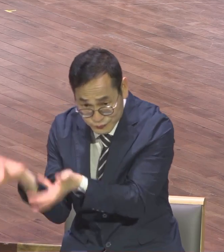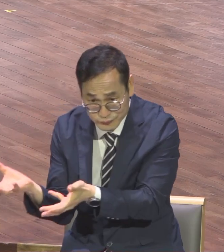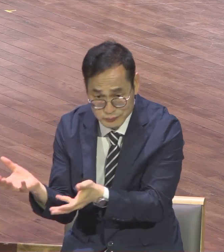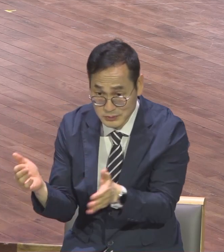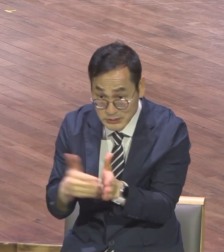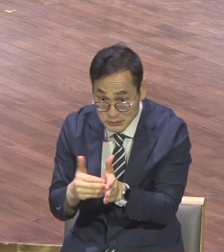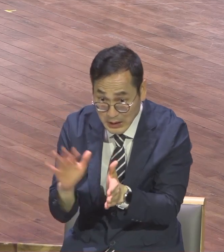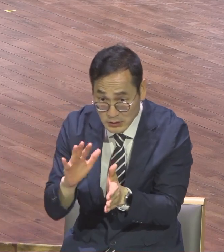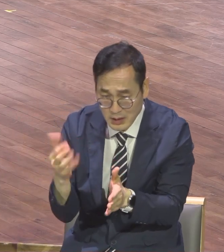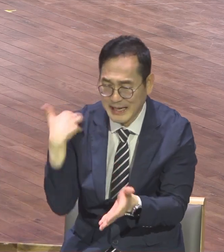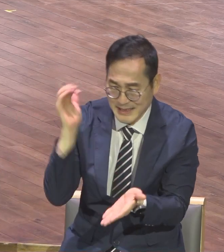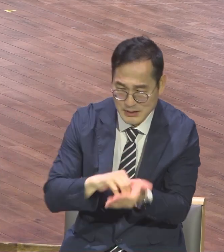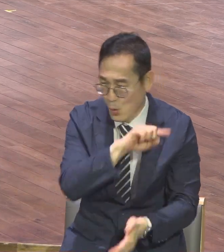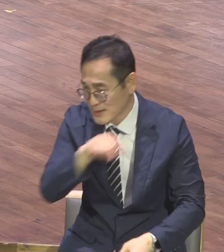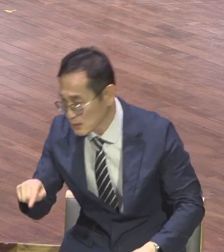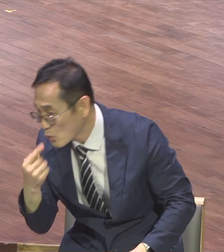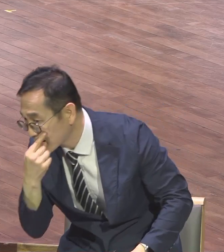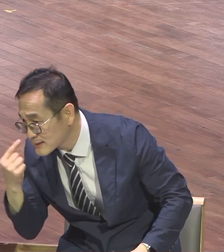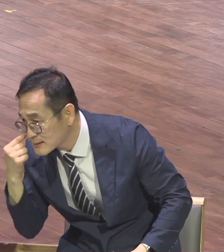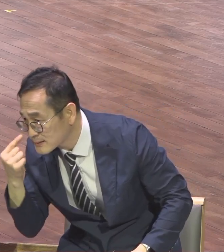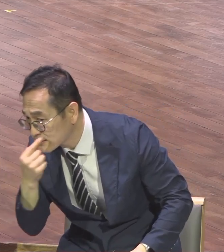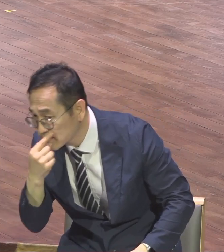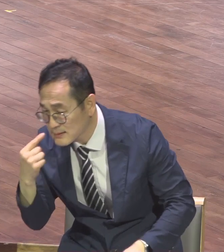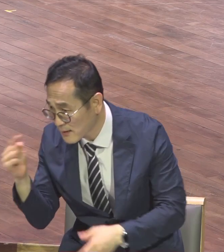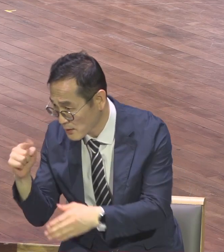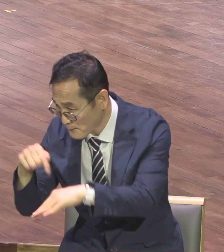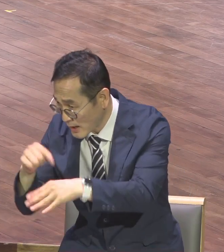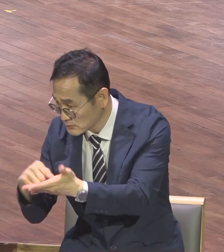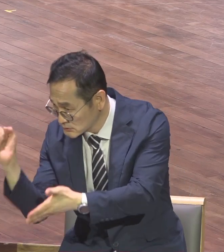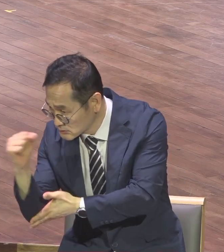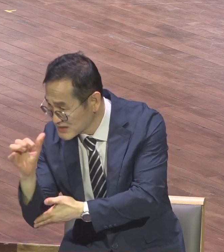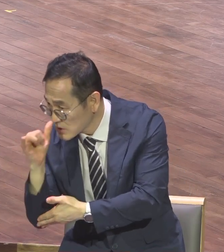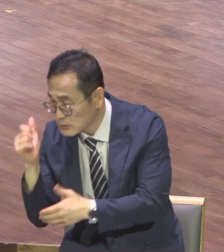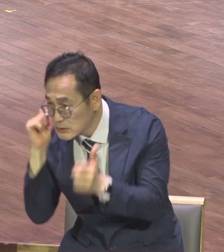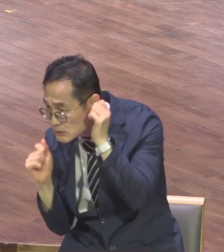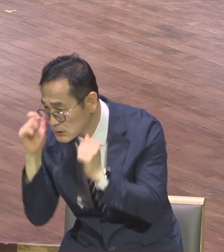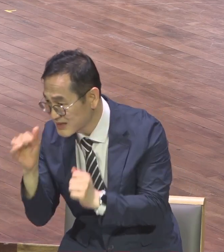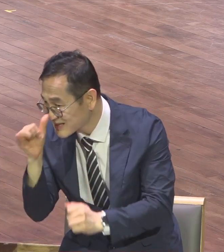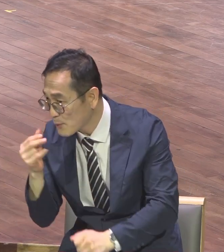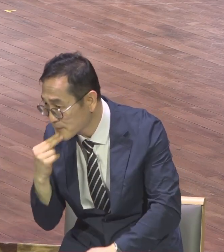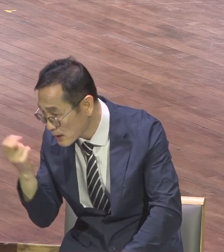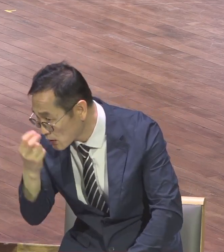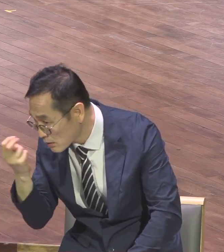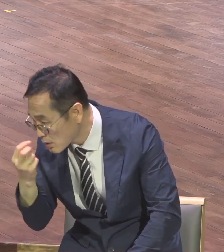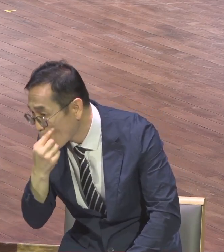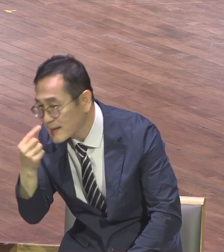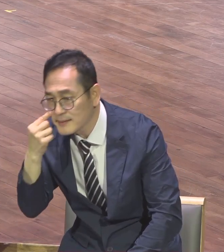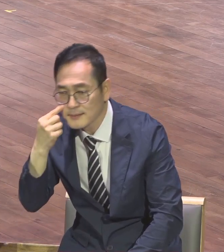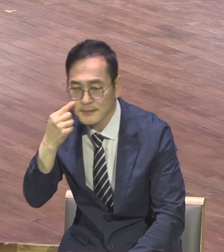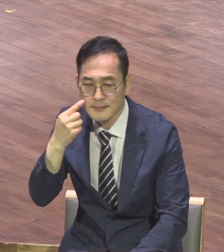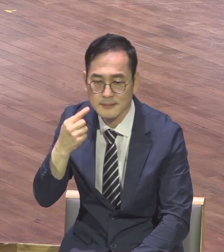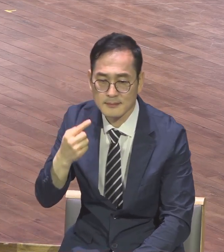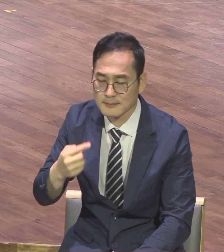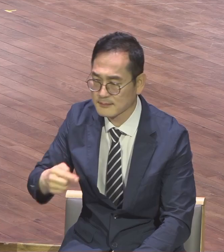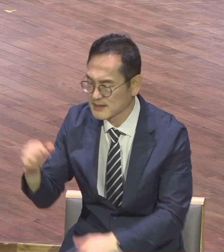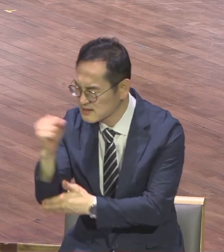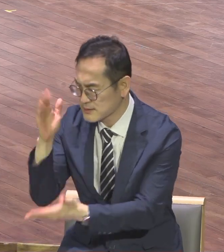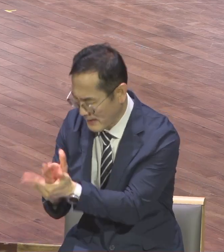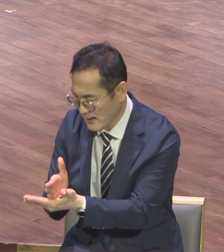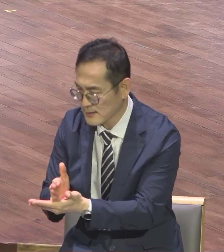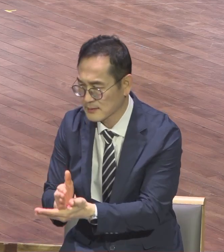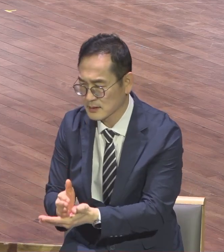확인해. 이 말은요 흔들리지 않도록 누가 무슨 말하고 뭐 이런 소리 저런 소리 하게 될 것이다. 흔들리지